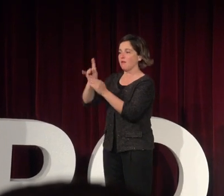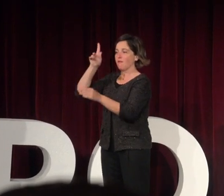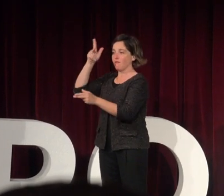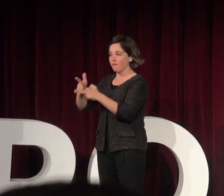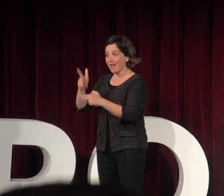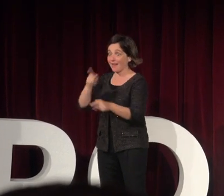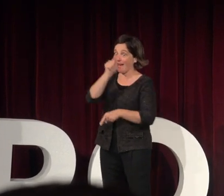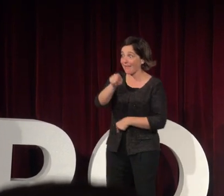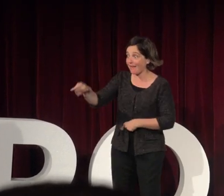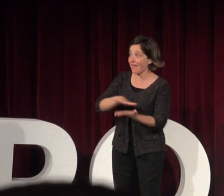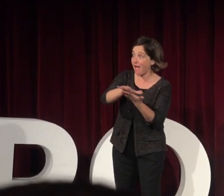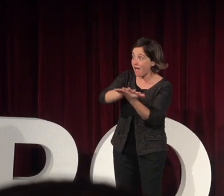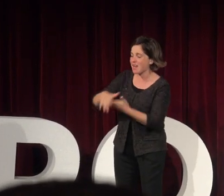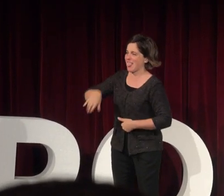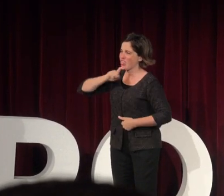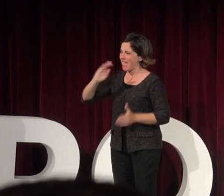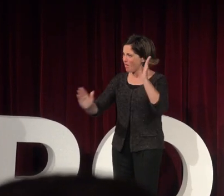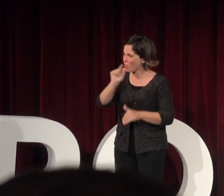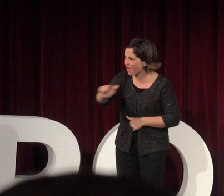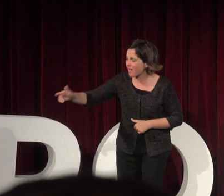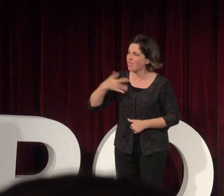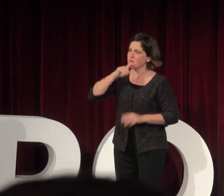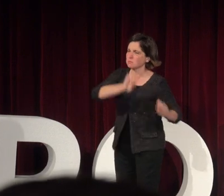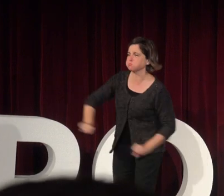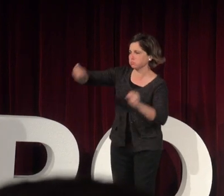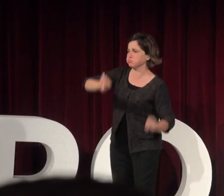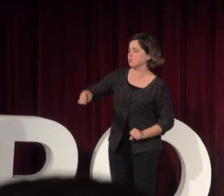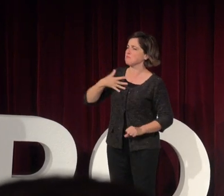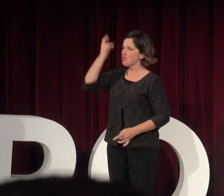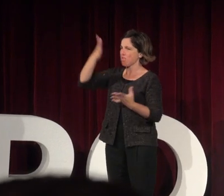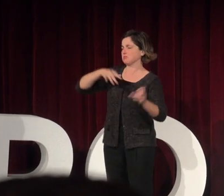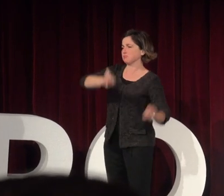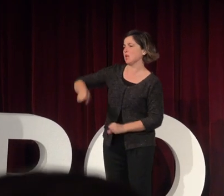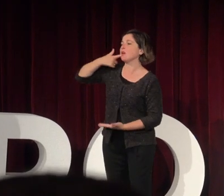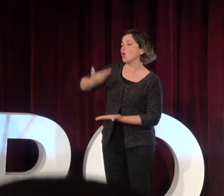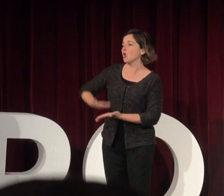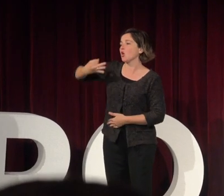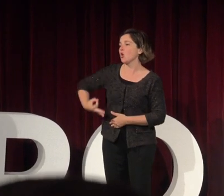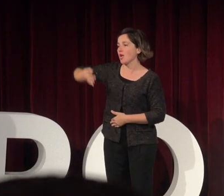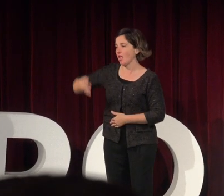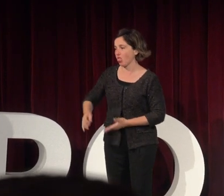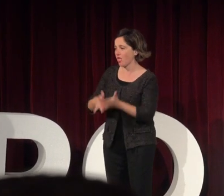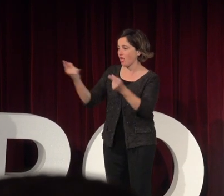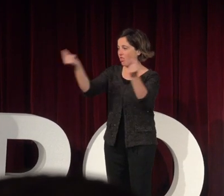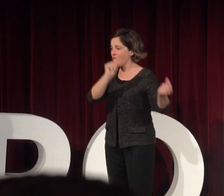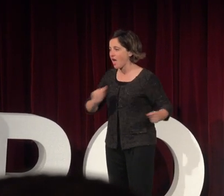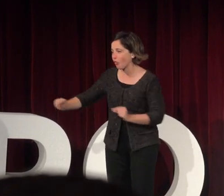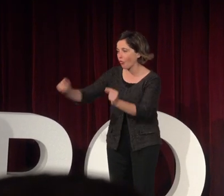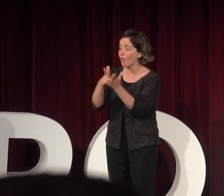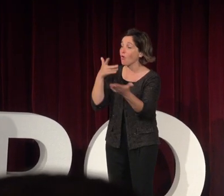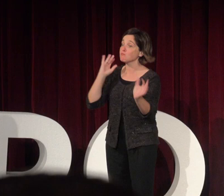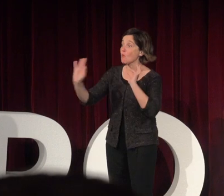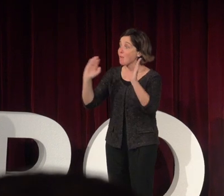Esos parlamentos en los que en los momentos más difíciles tenéis que defender las ideas coherentes, tenéis que defender el diálogo en